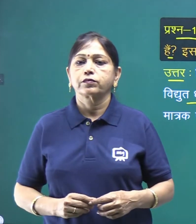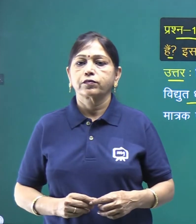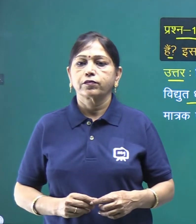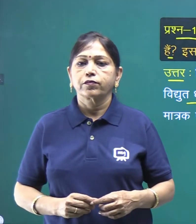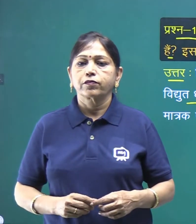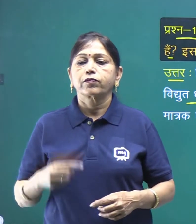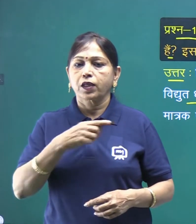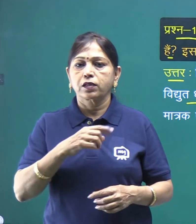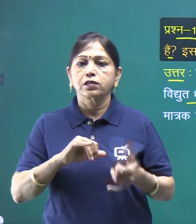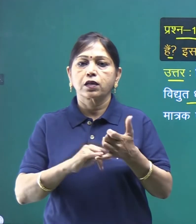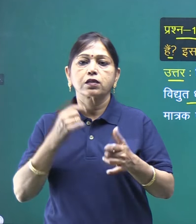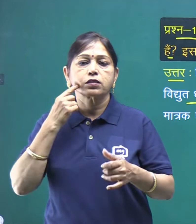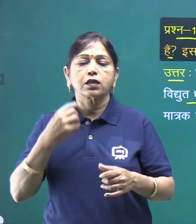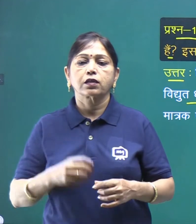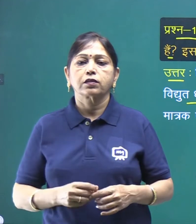इसका SI